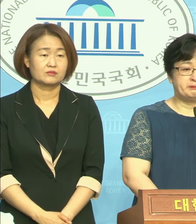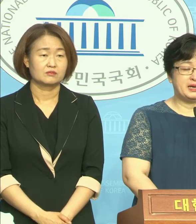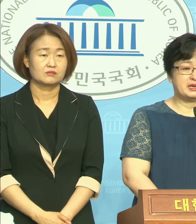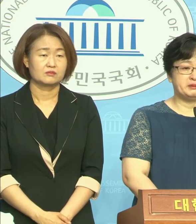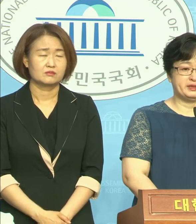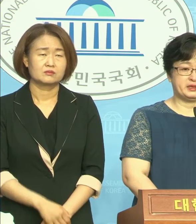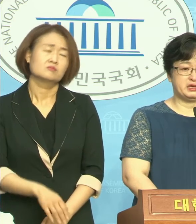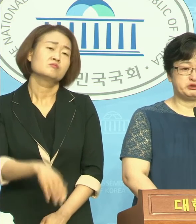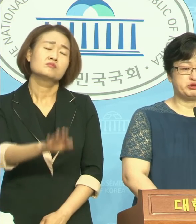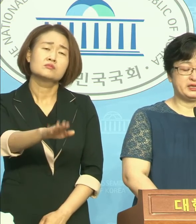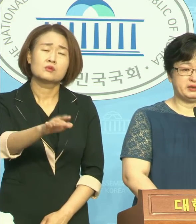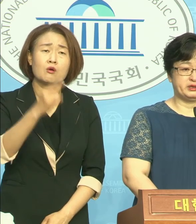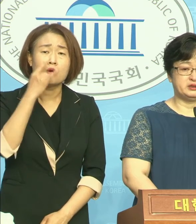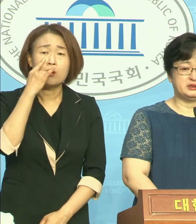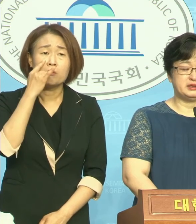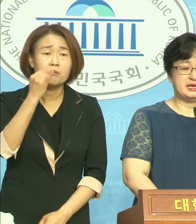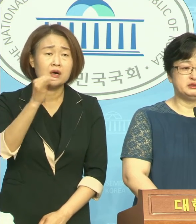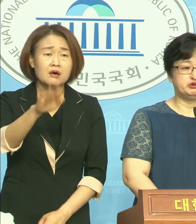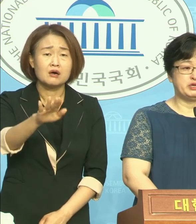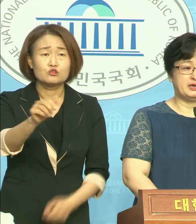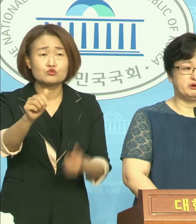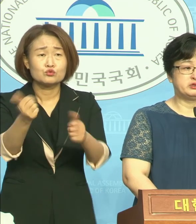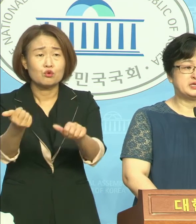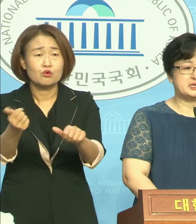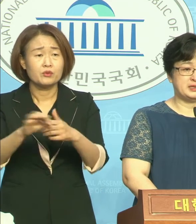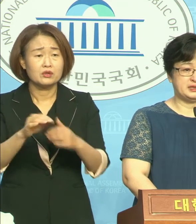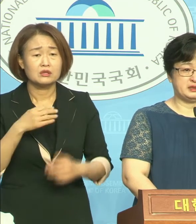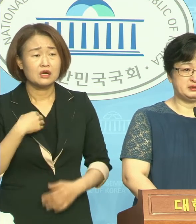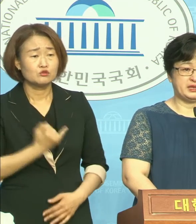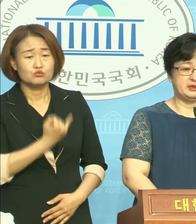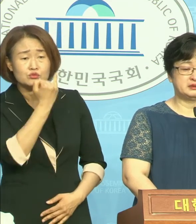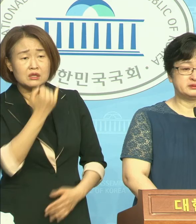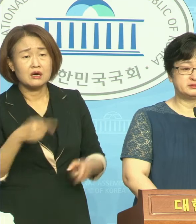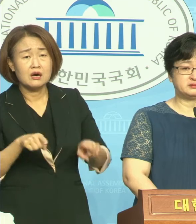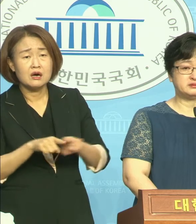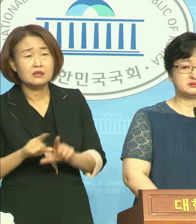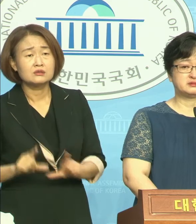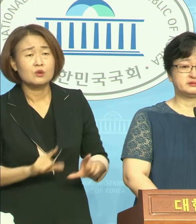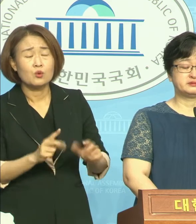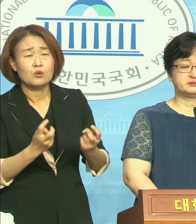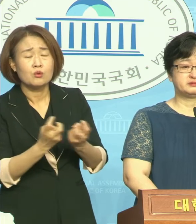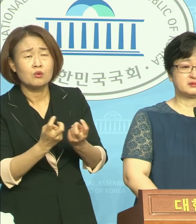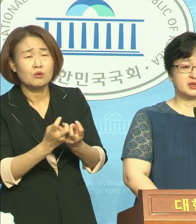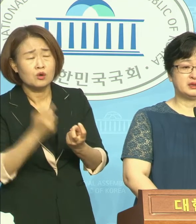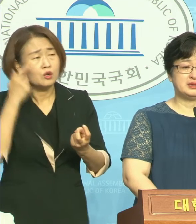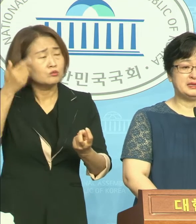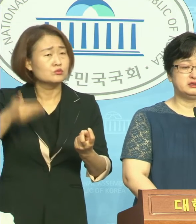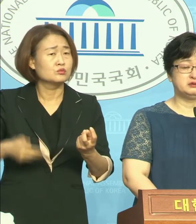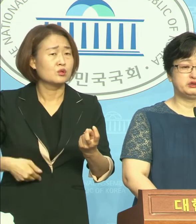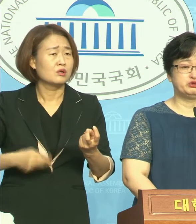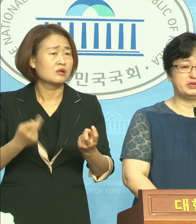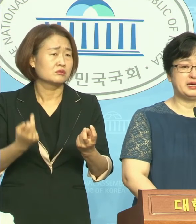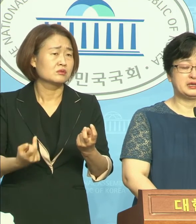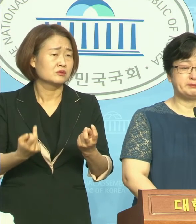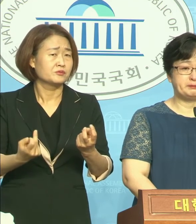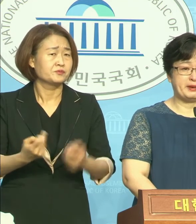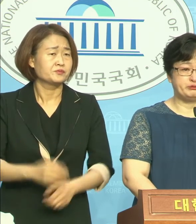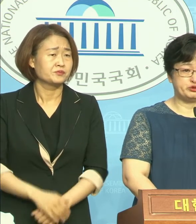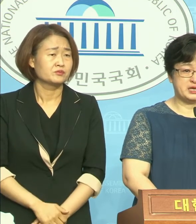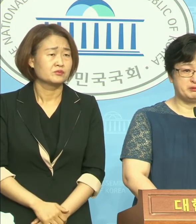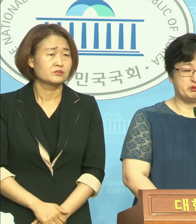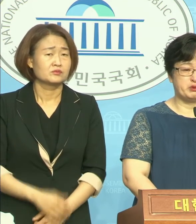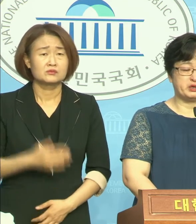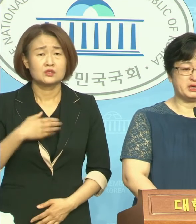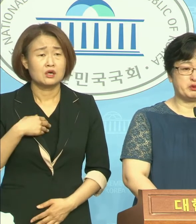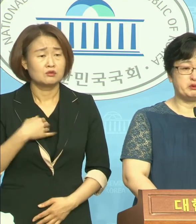엄마가 만약에 춥게 되면은 나는 누나랑 어떻게 살아야 되느냐 나는 눈알